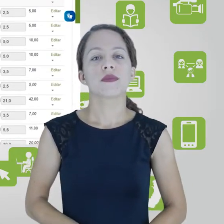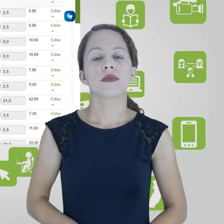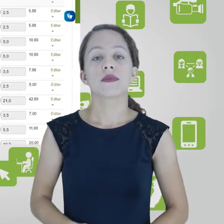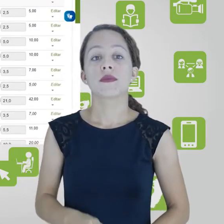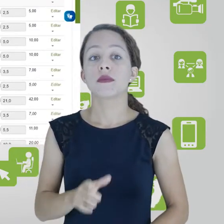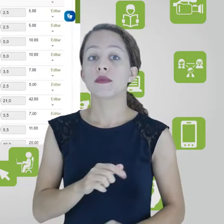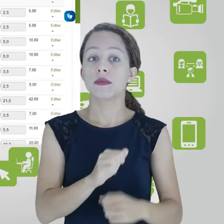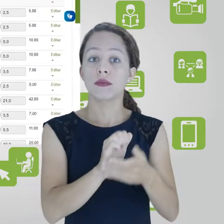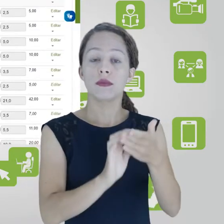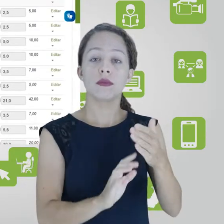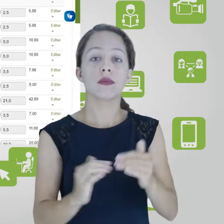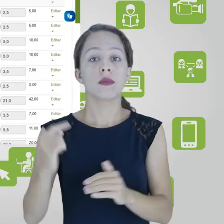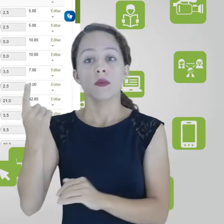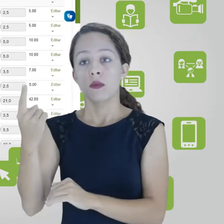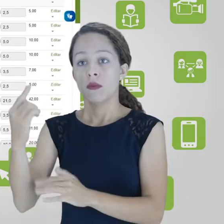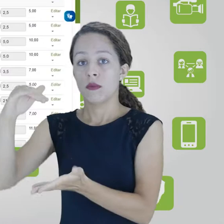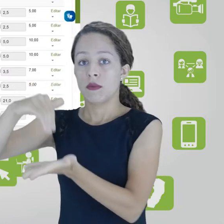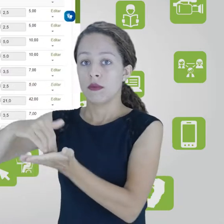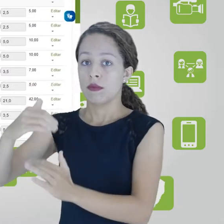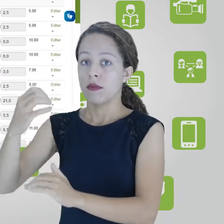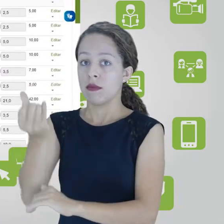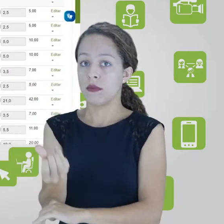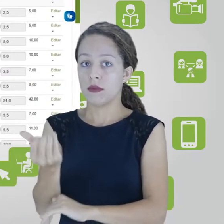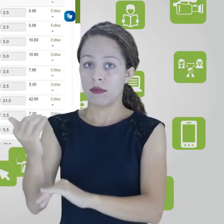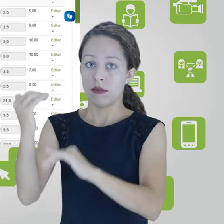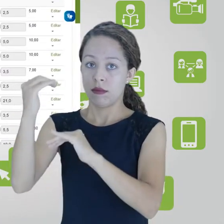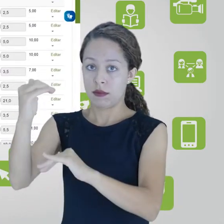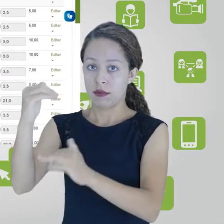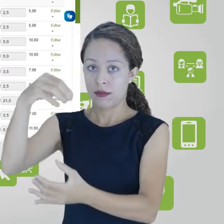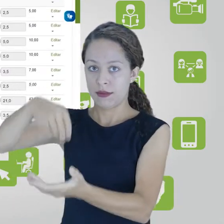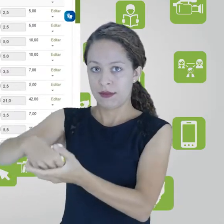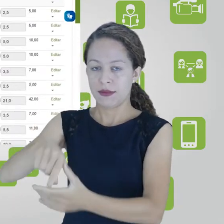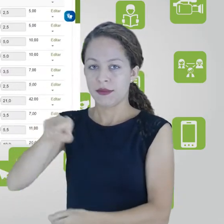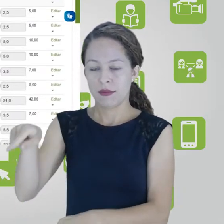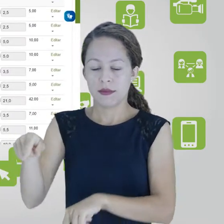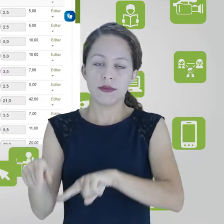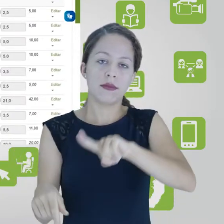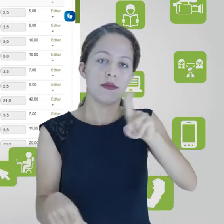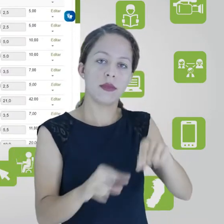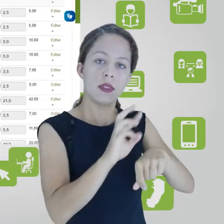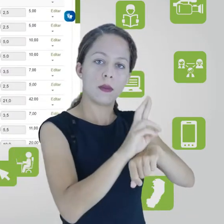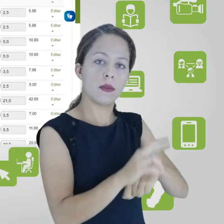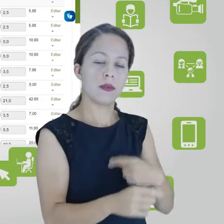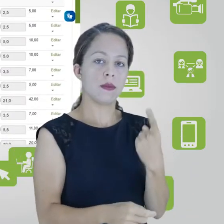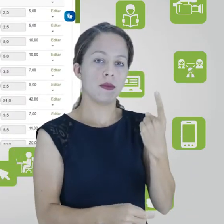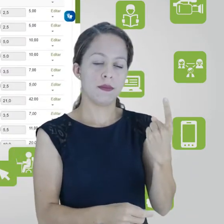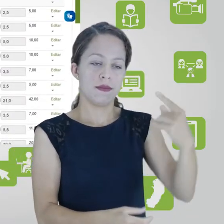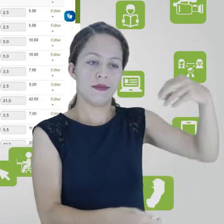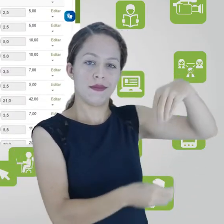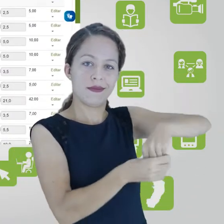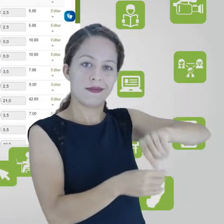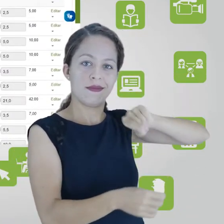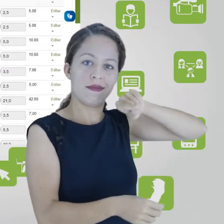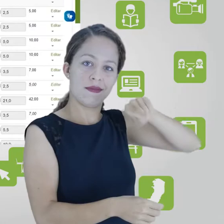E eu coloquei a atividade 1 a 6 dentro dessa categoria. E coloquei a